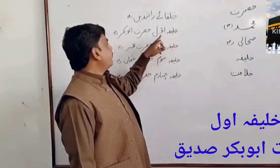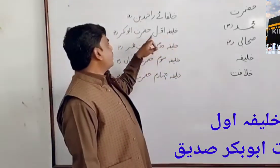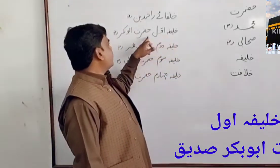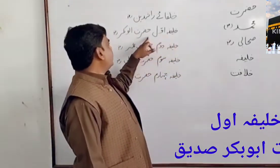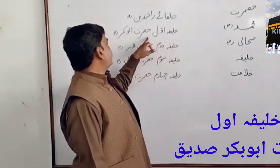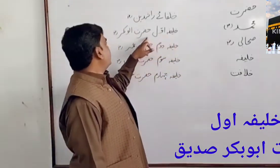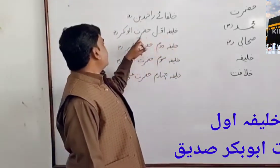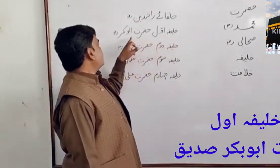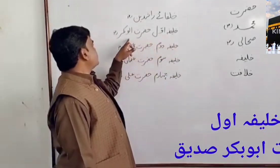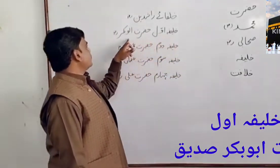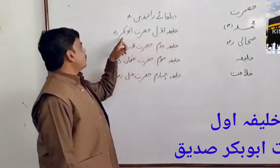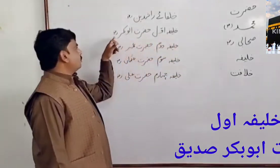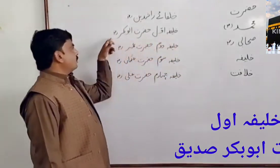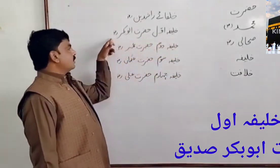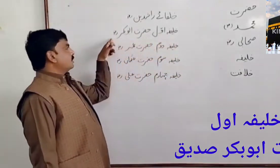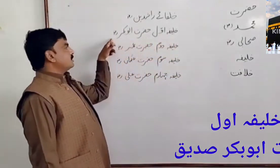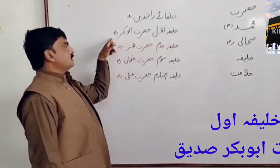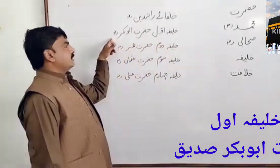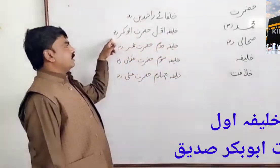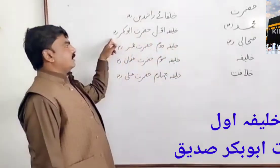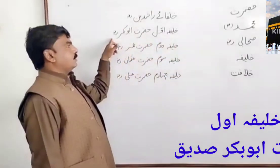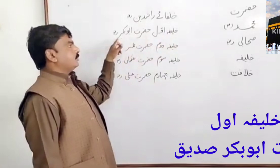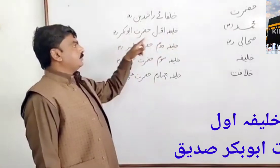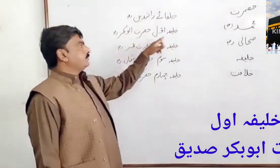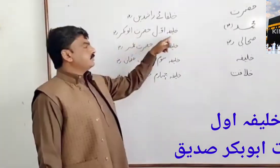खलीफा अव्वल हजरत अबू बकर रज़ी अल्लाह ताला अन्हु,